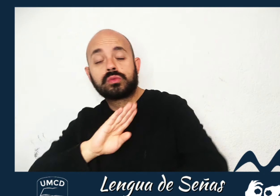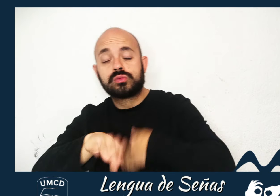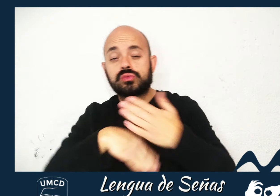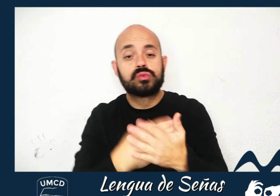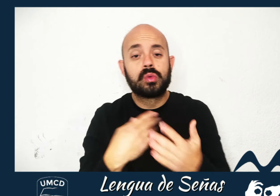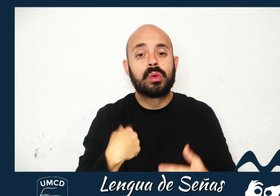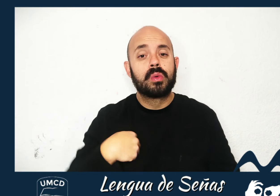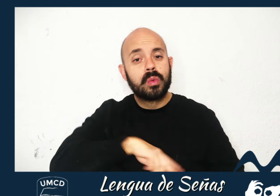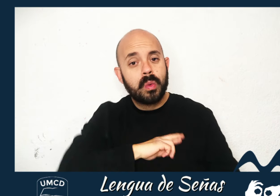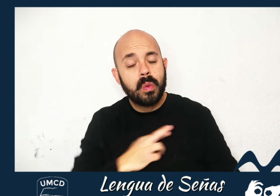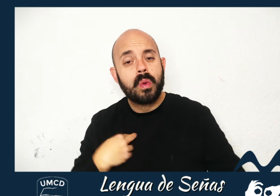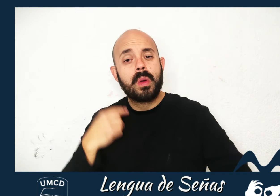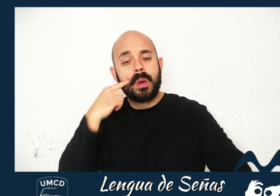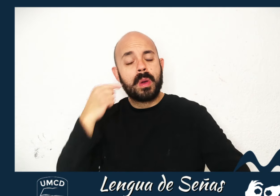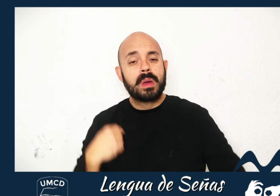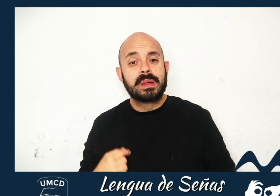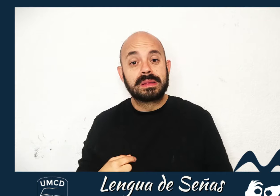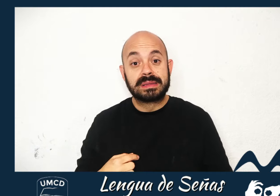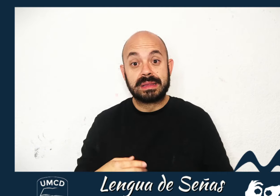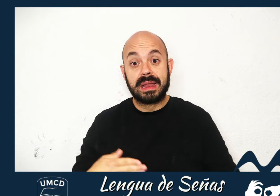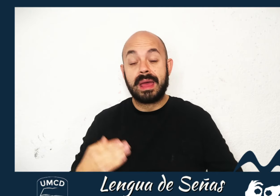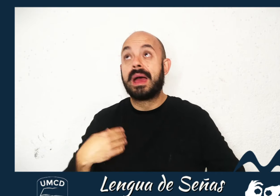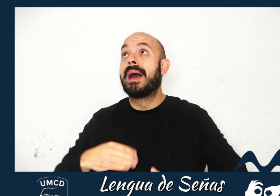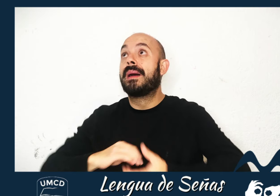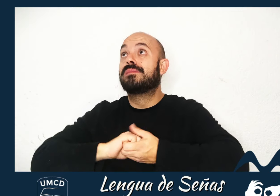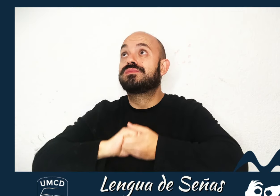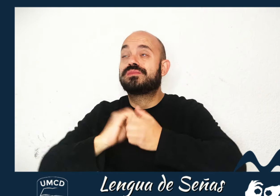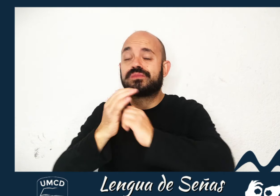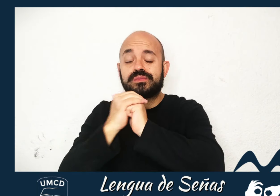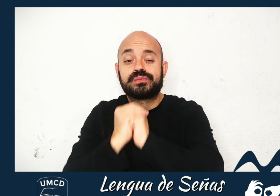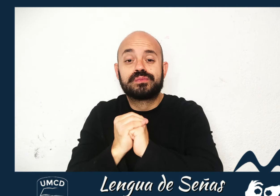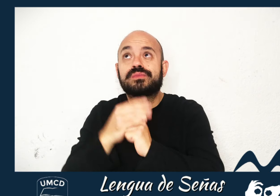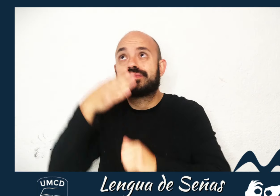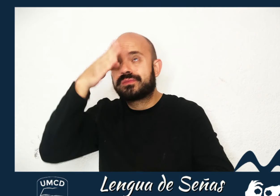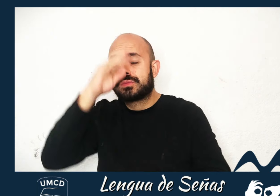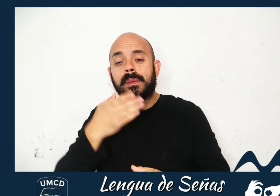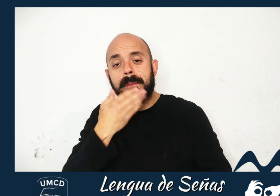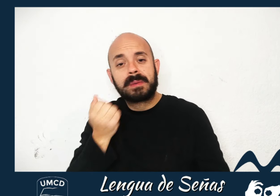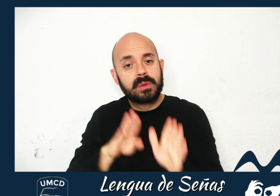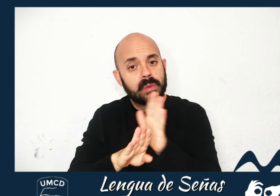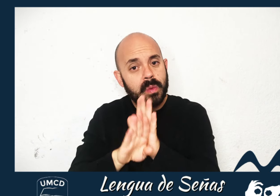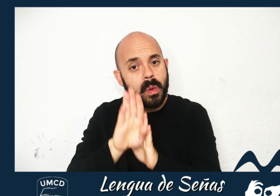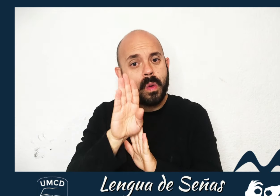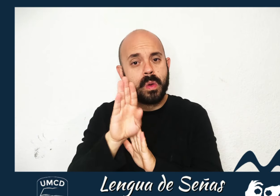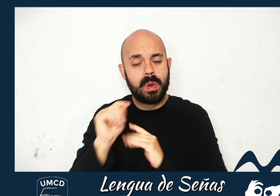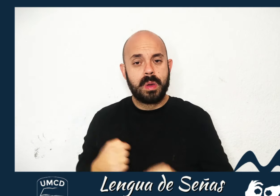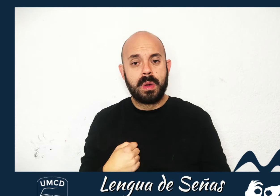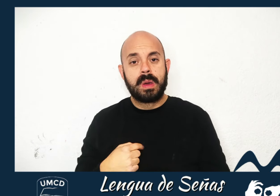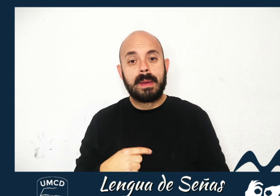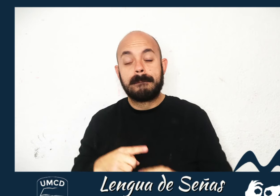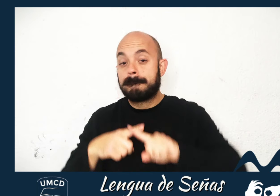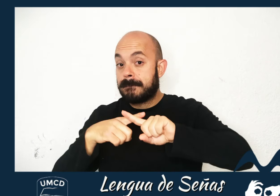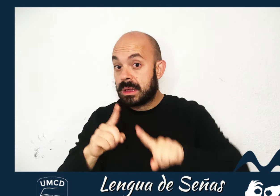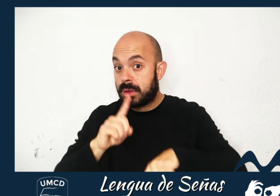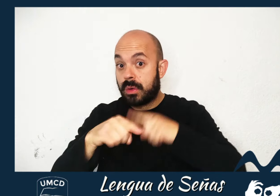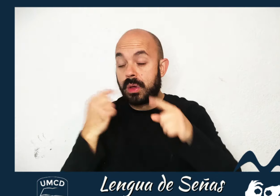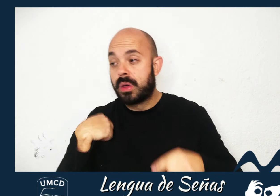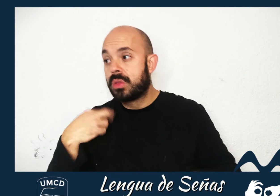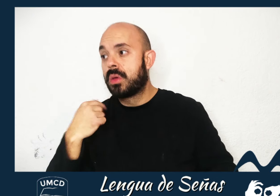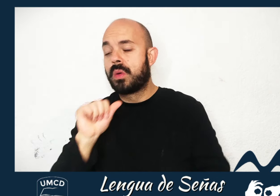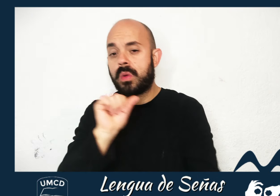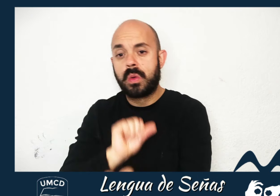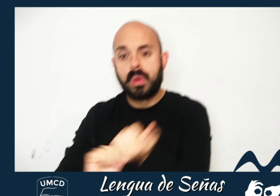también en la manera como yo me relaciono con mis hermanos, con el prójimo, con los míos. Y